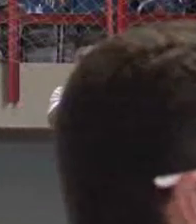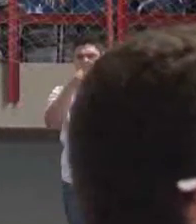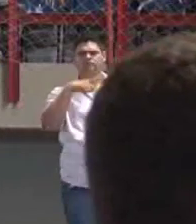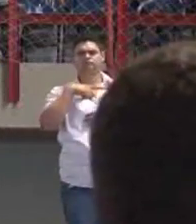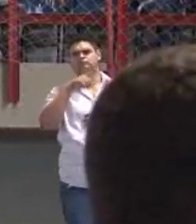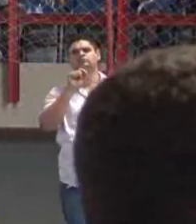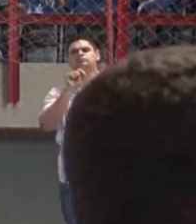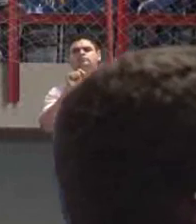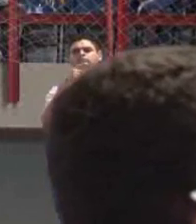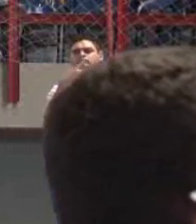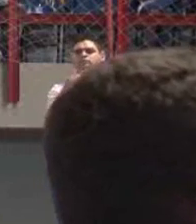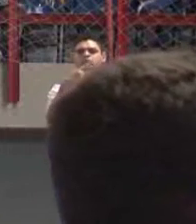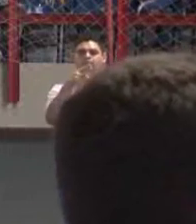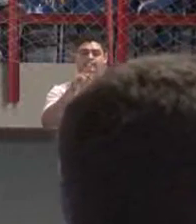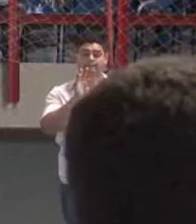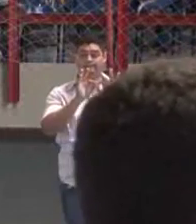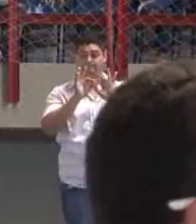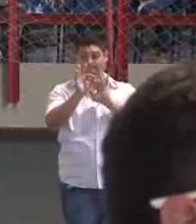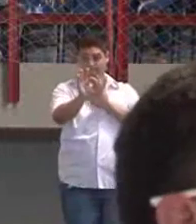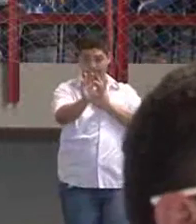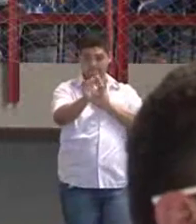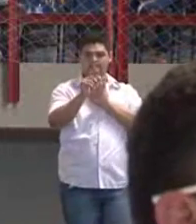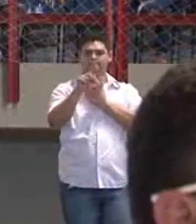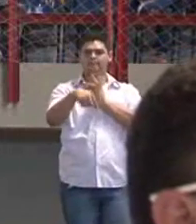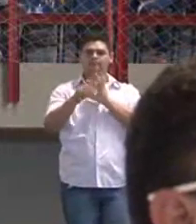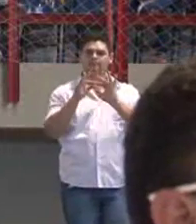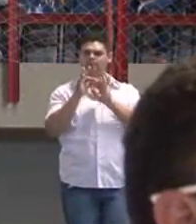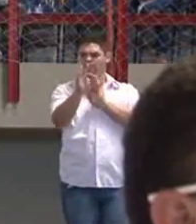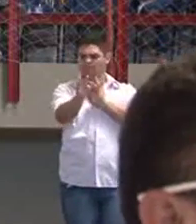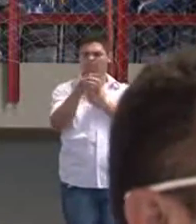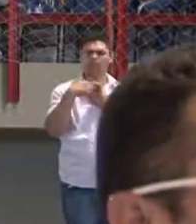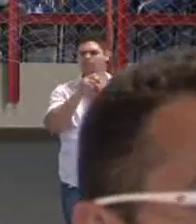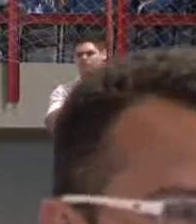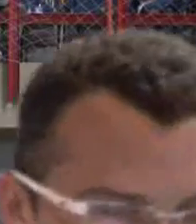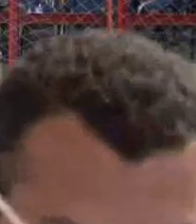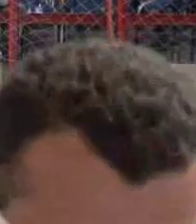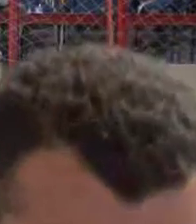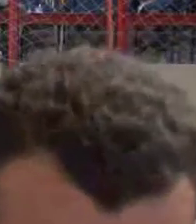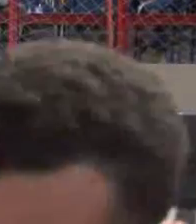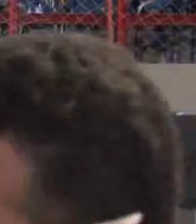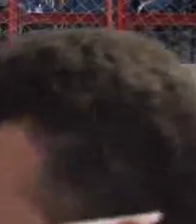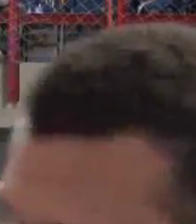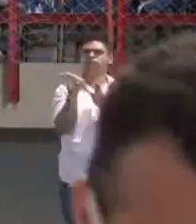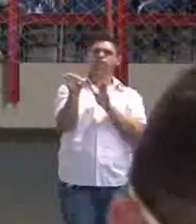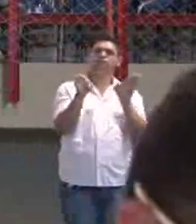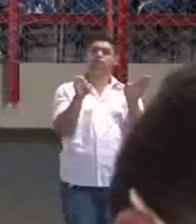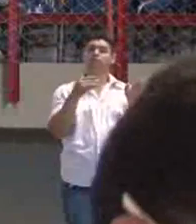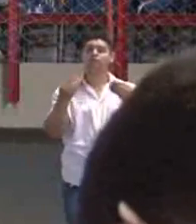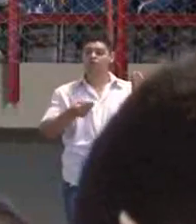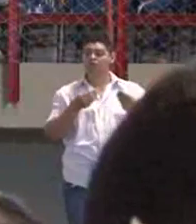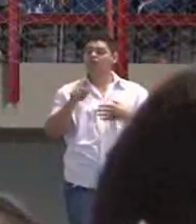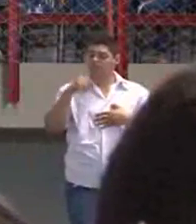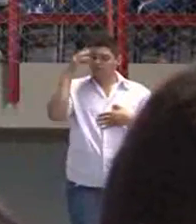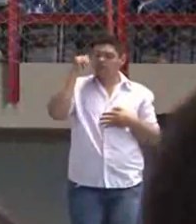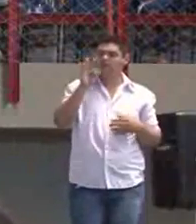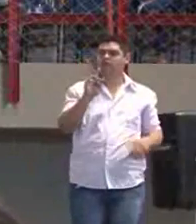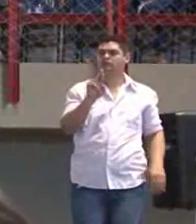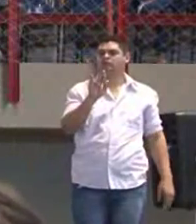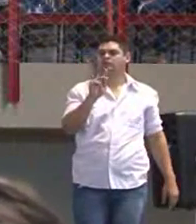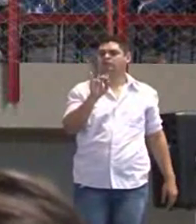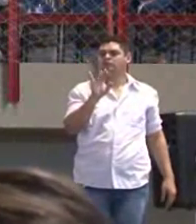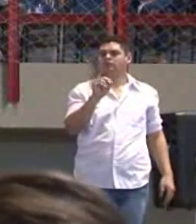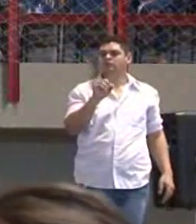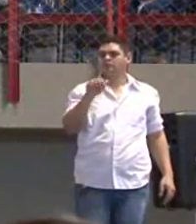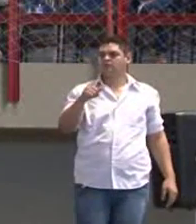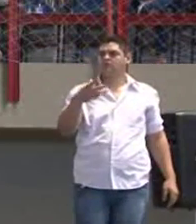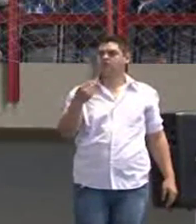quê? Medições, principalmente de distância e de ângulo. A gente sabe que a trigonometria tem um papel muito